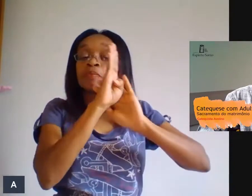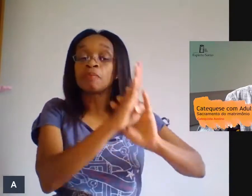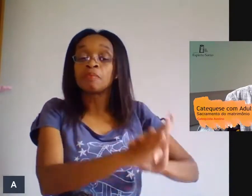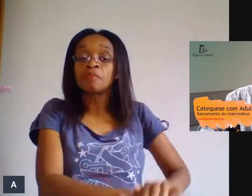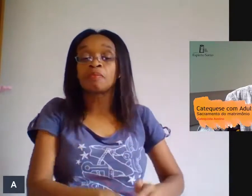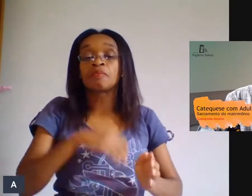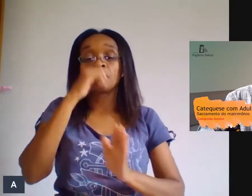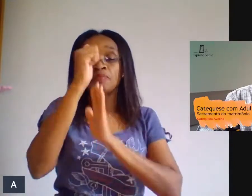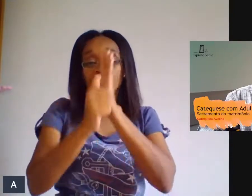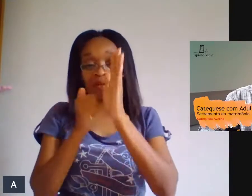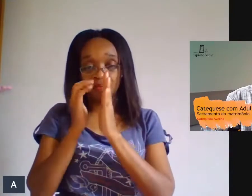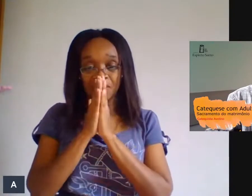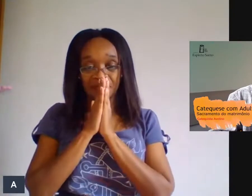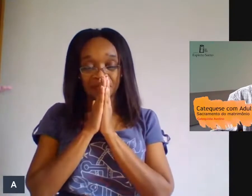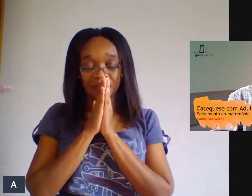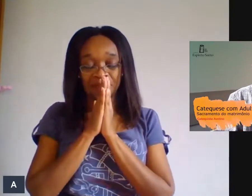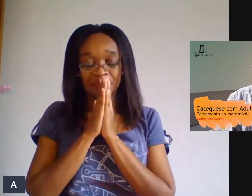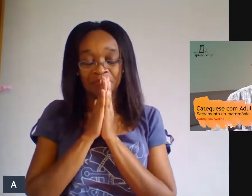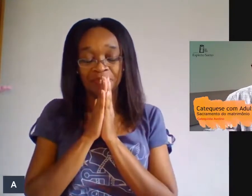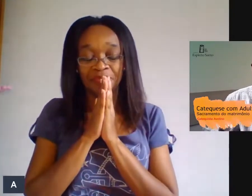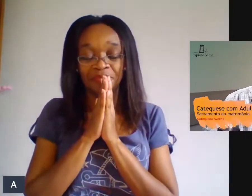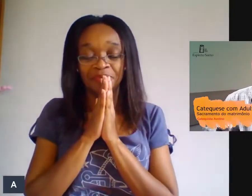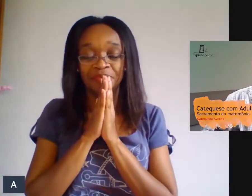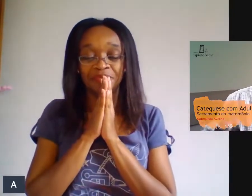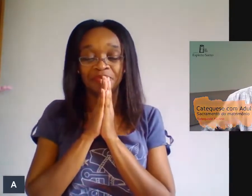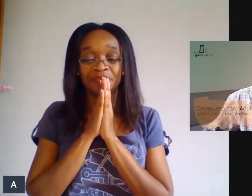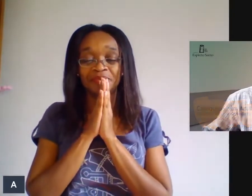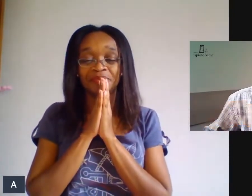do mal. Amém.